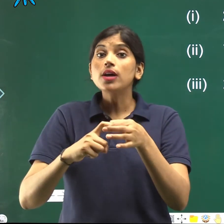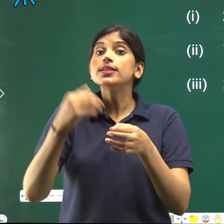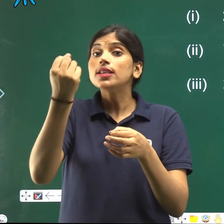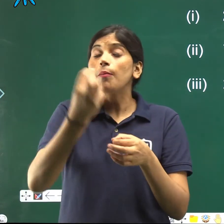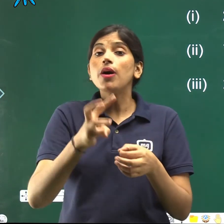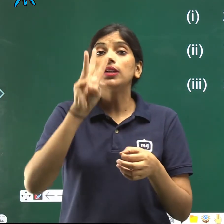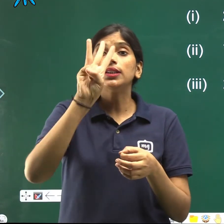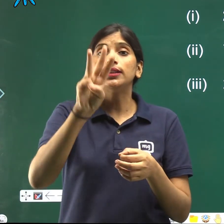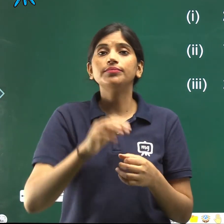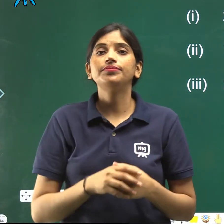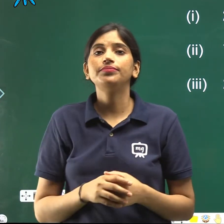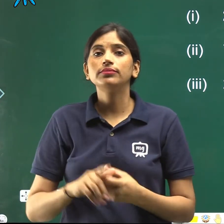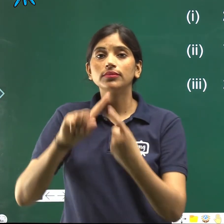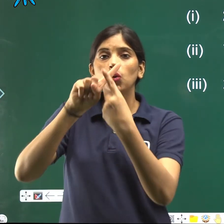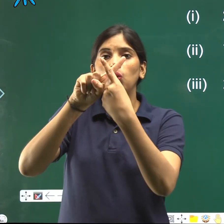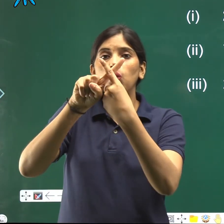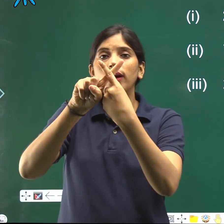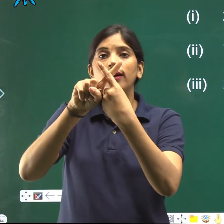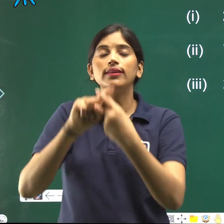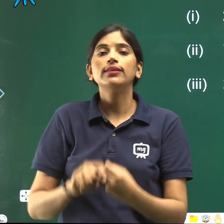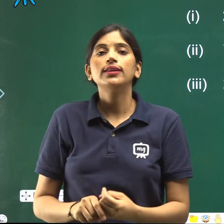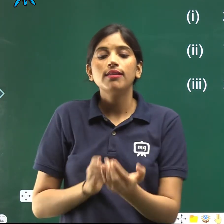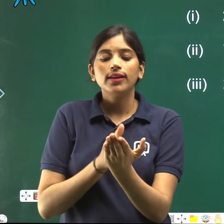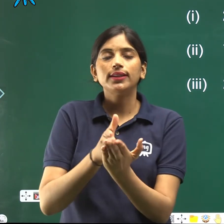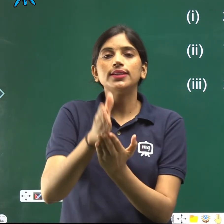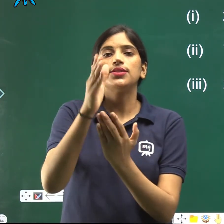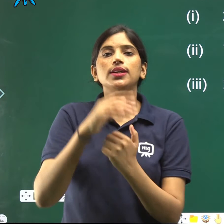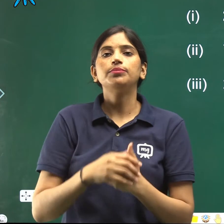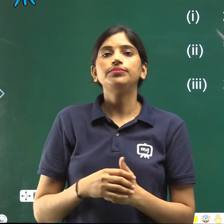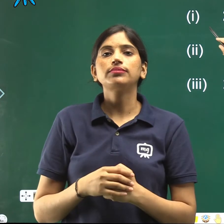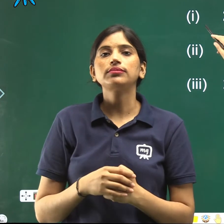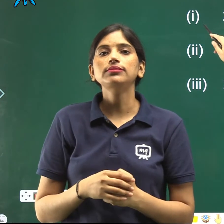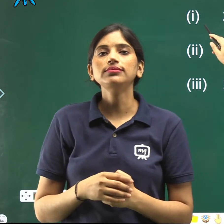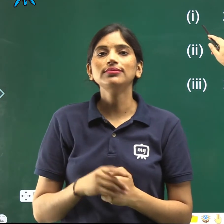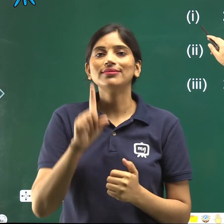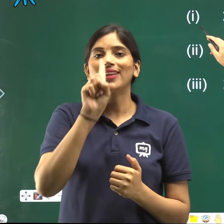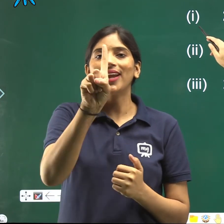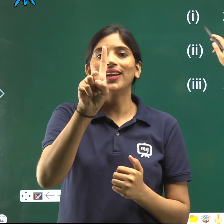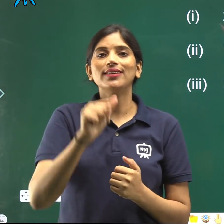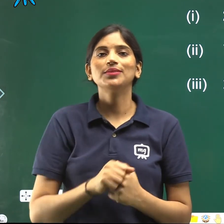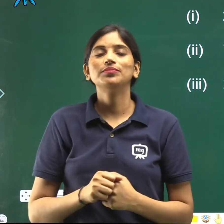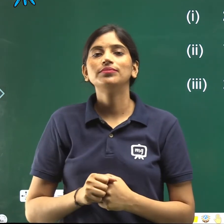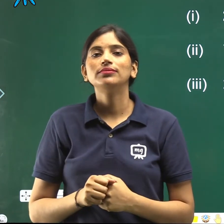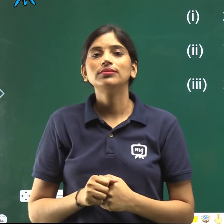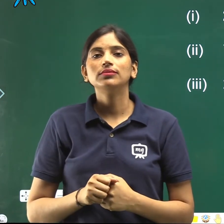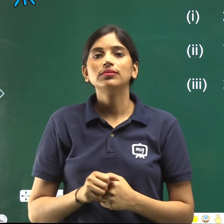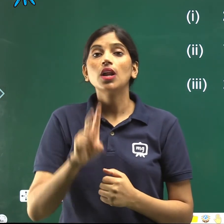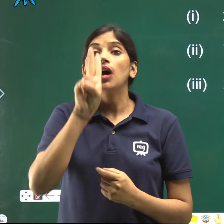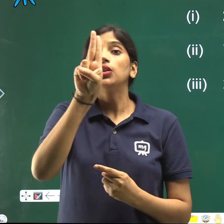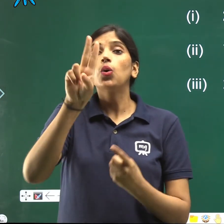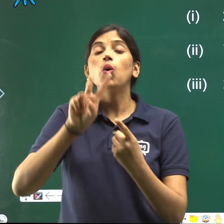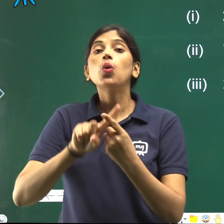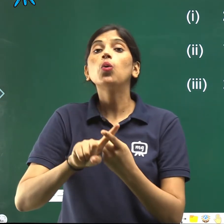3, गुणा कीजिए। 1, 2